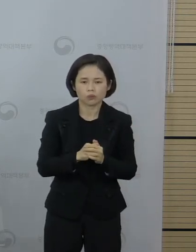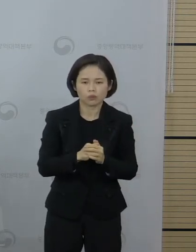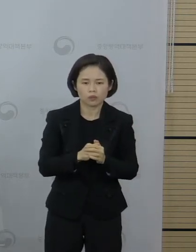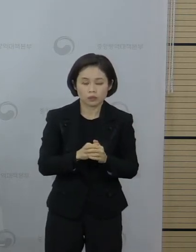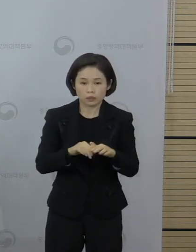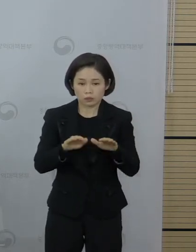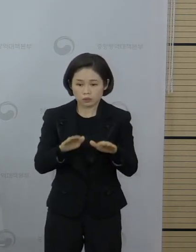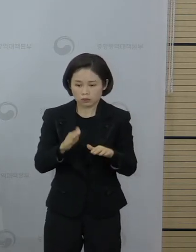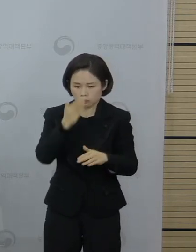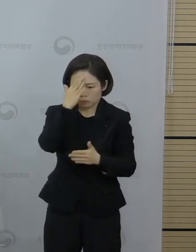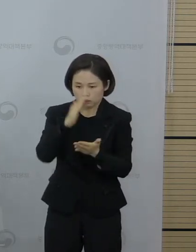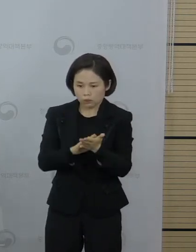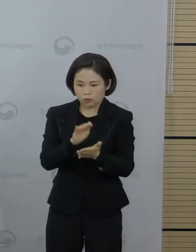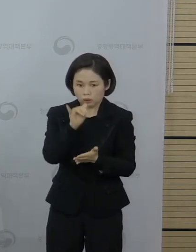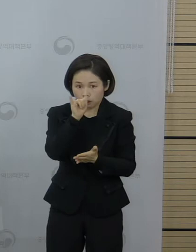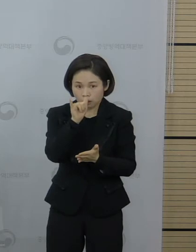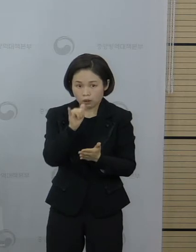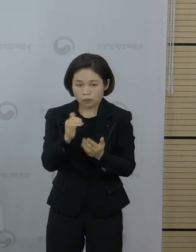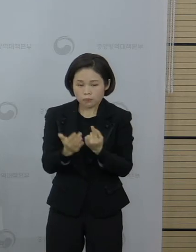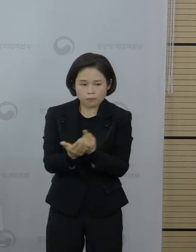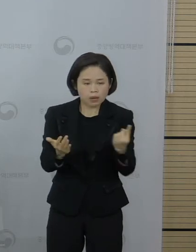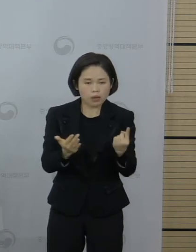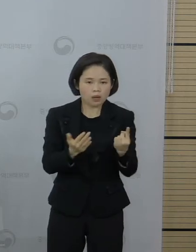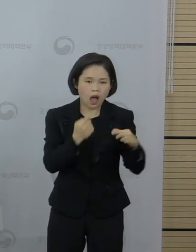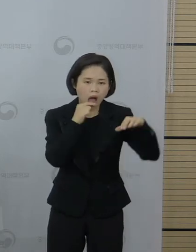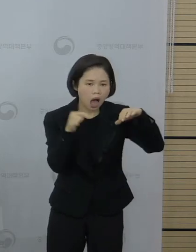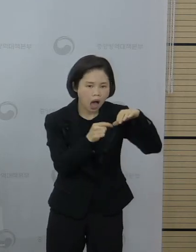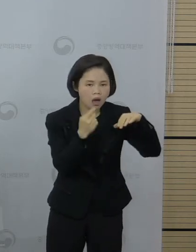검사를 받을 것도 강조드립니다.